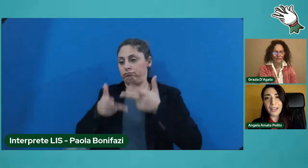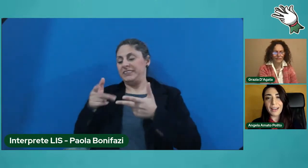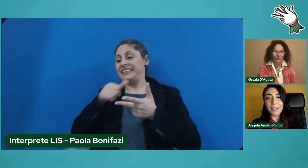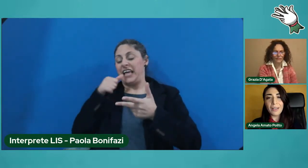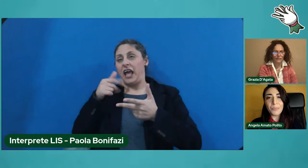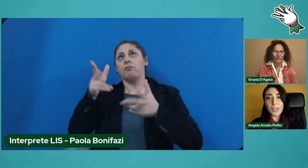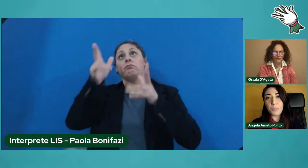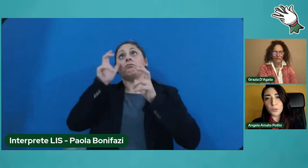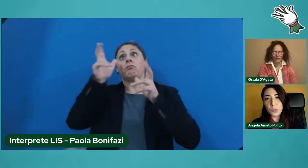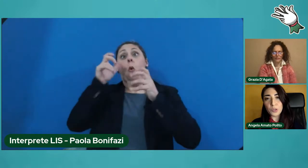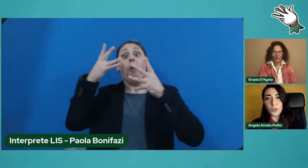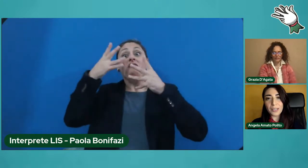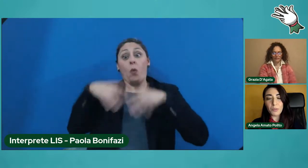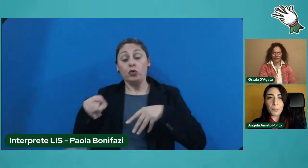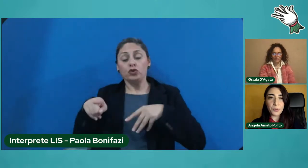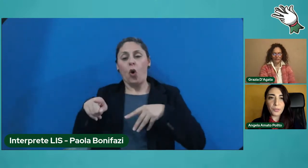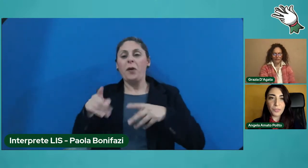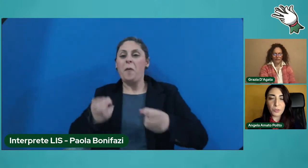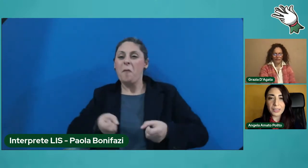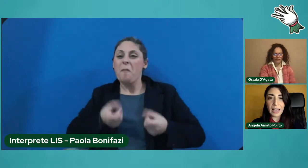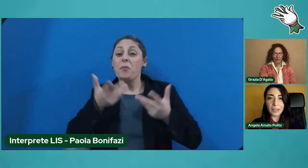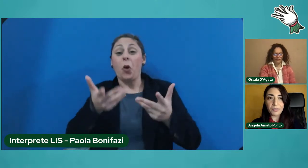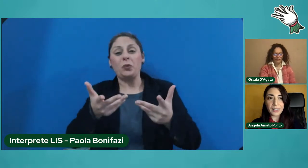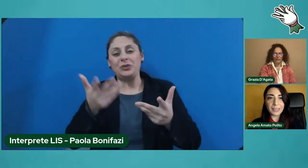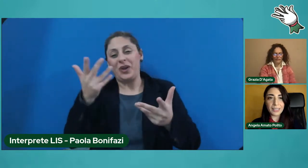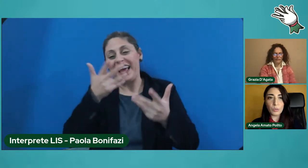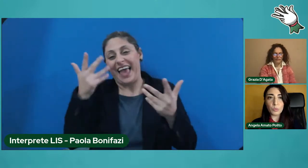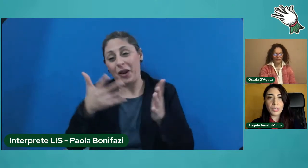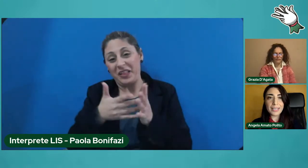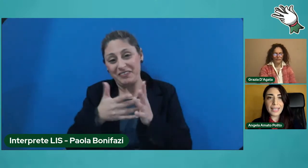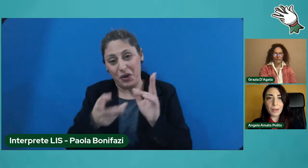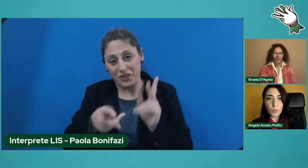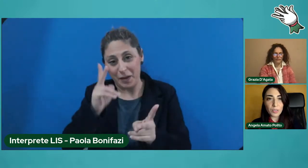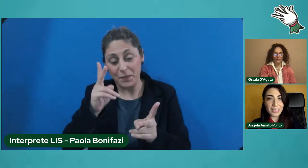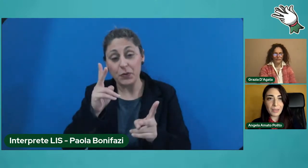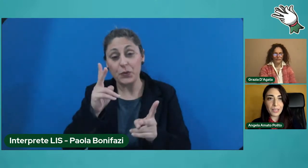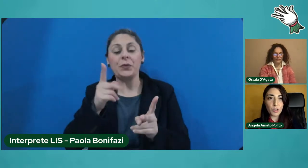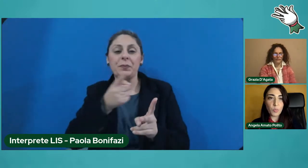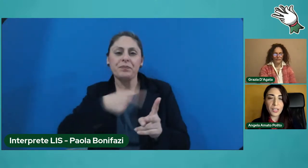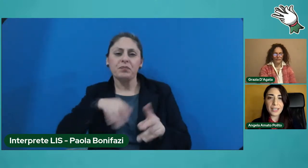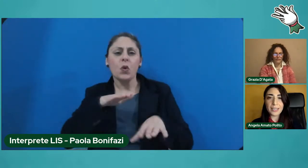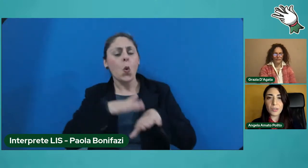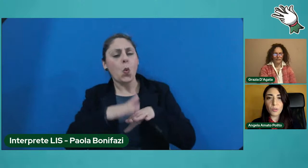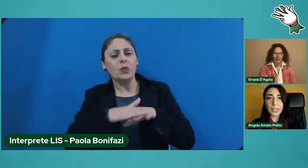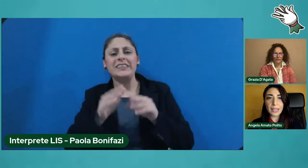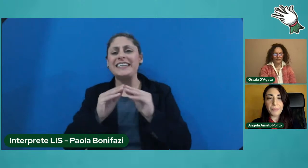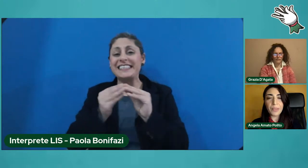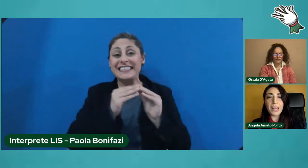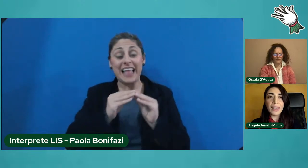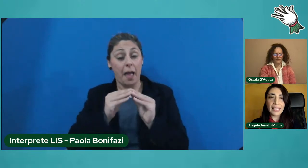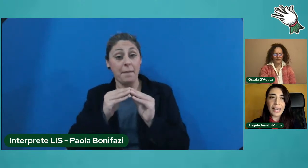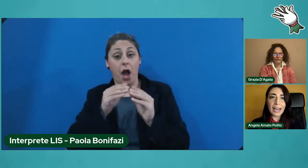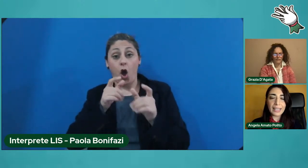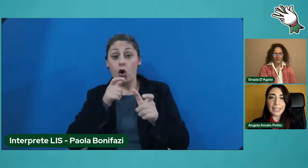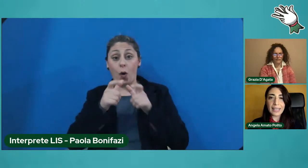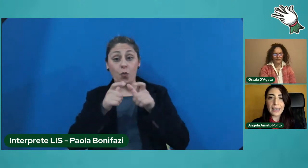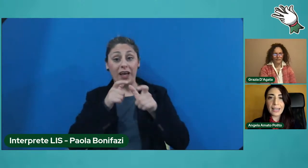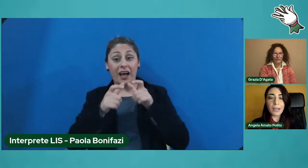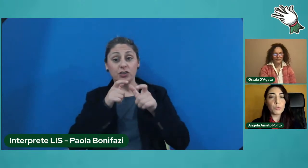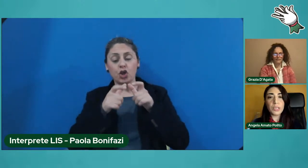funziona, in produzione lui ha più difficoltà. Infatti utilizziamo un sistema di comunicazione che ha anche